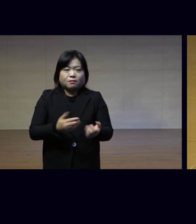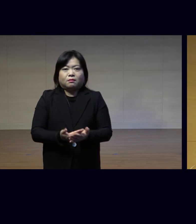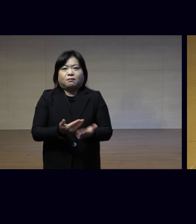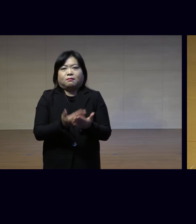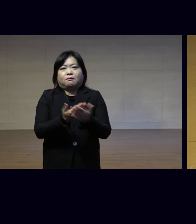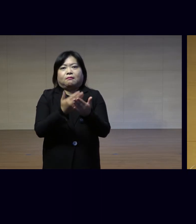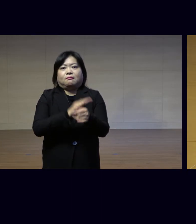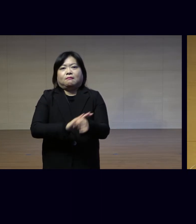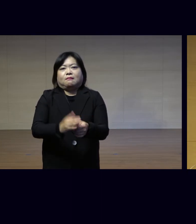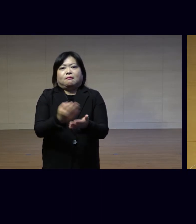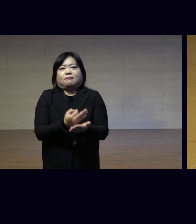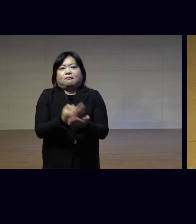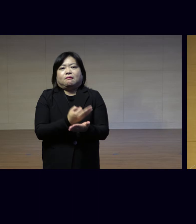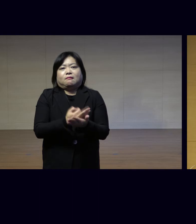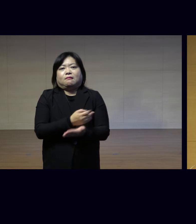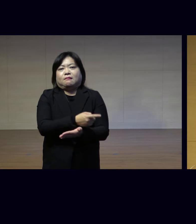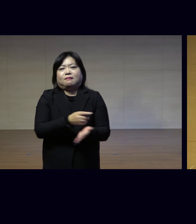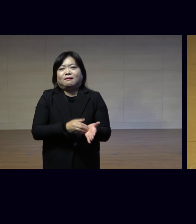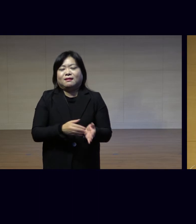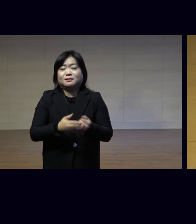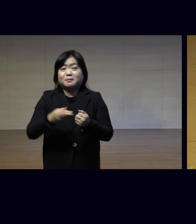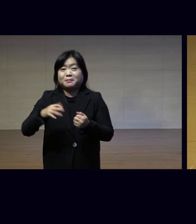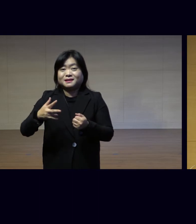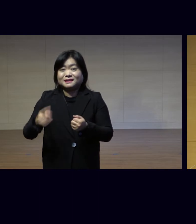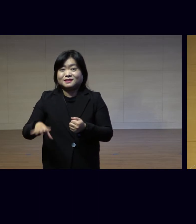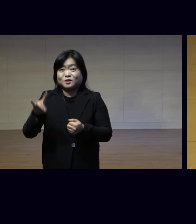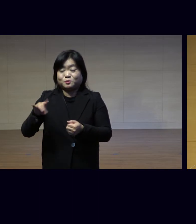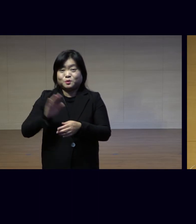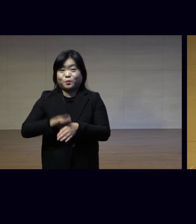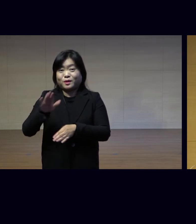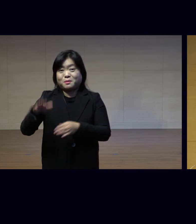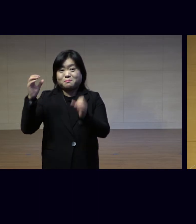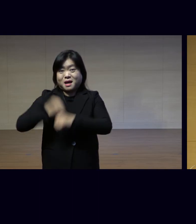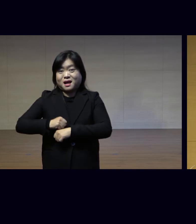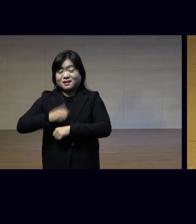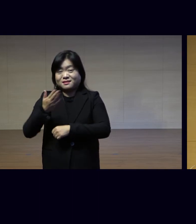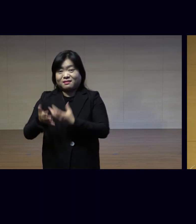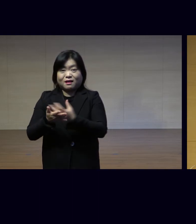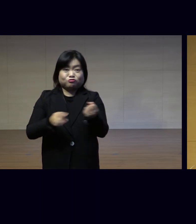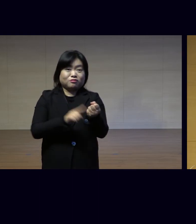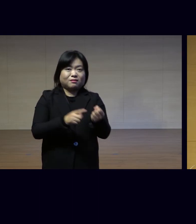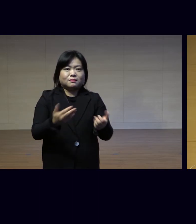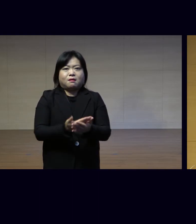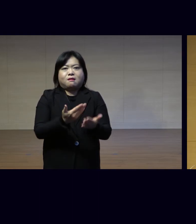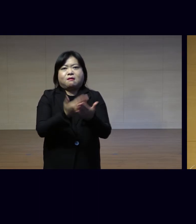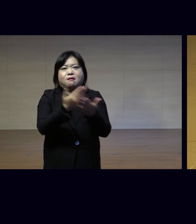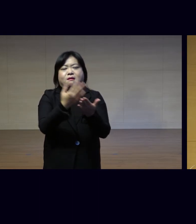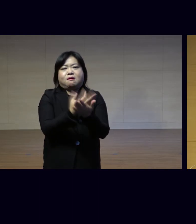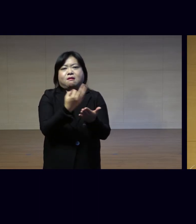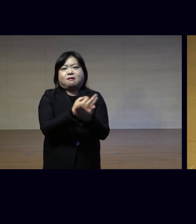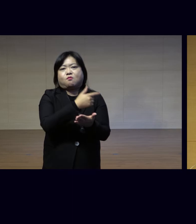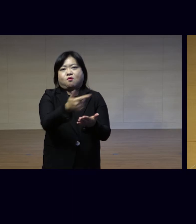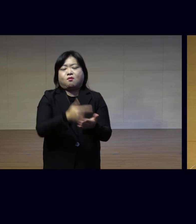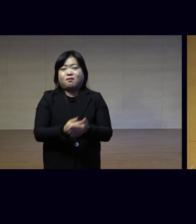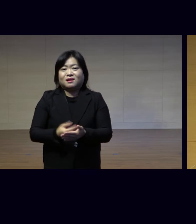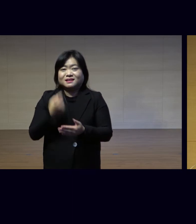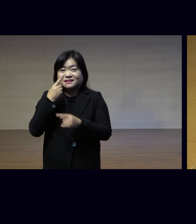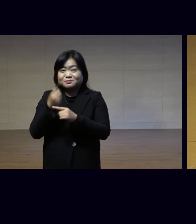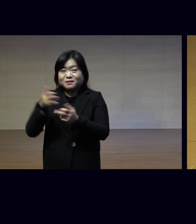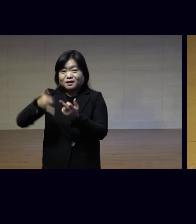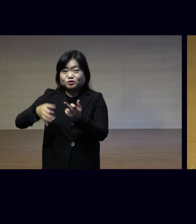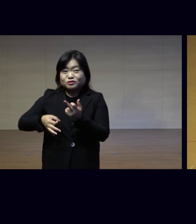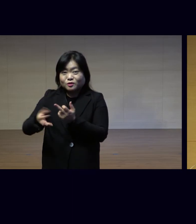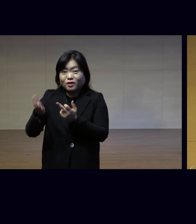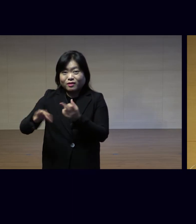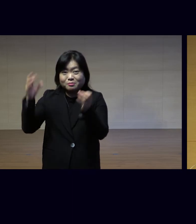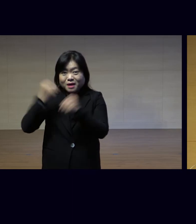돼서, 그러니까 발자크는 항상 손을 댄 건 다 망하는데 그 다음 사람들은 다 성공을 해요. 뭐 금광 투자도 했고